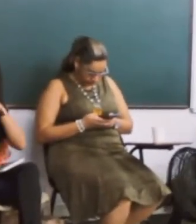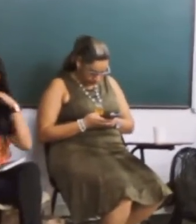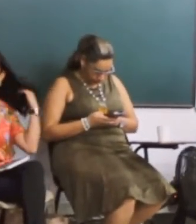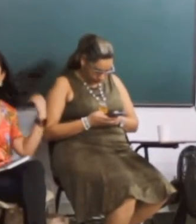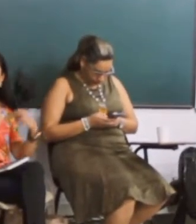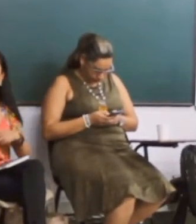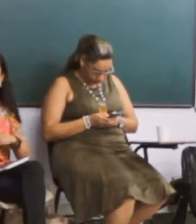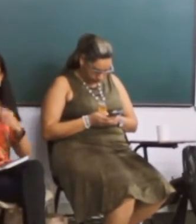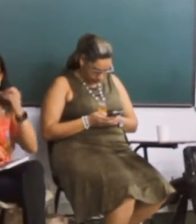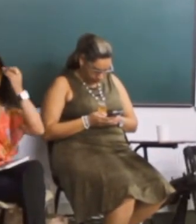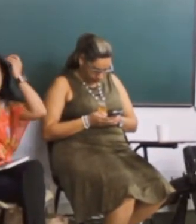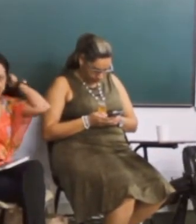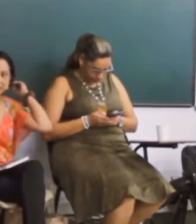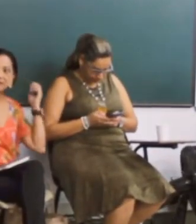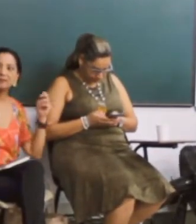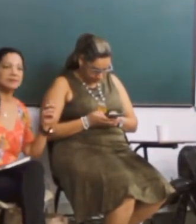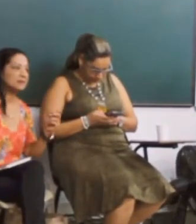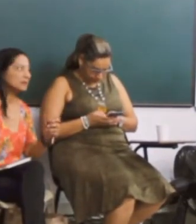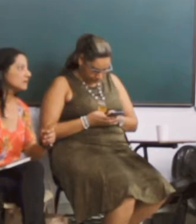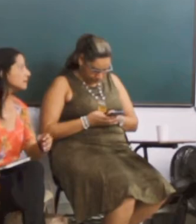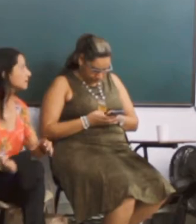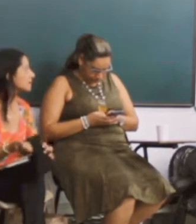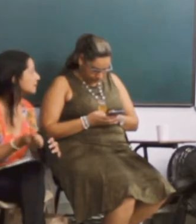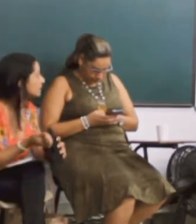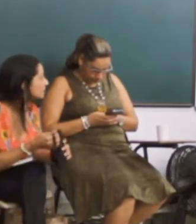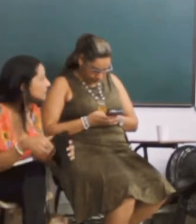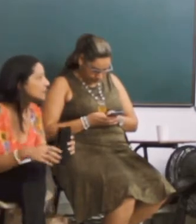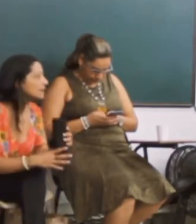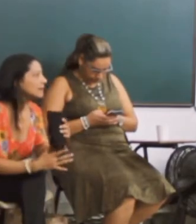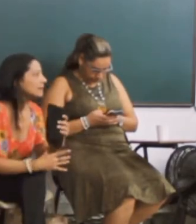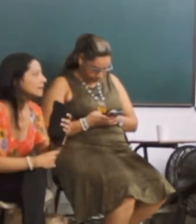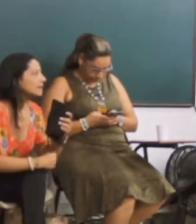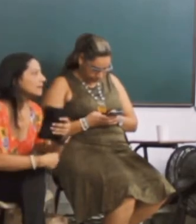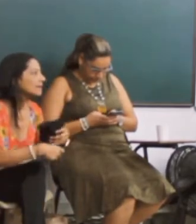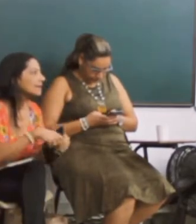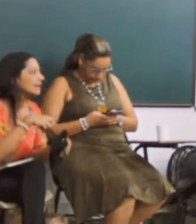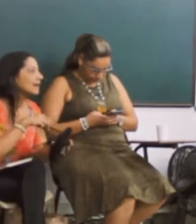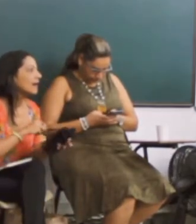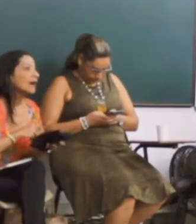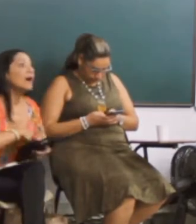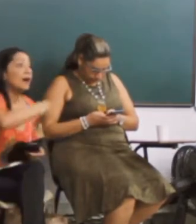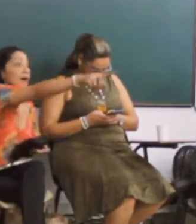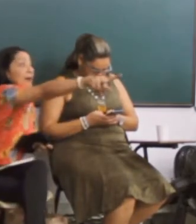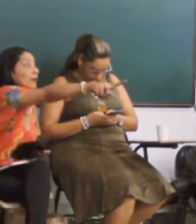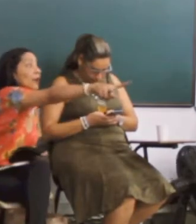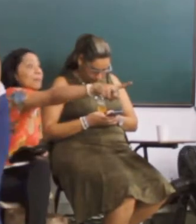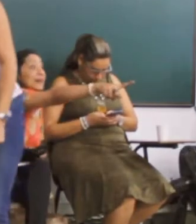explicar. A mí para que te grabe. Es para que quedes en... Es solo para eso.